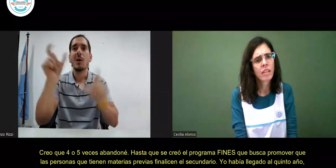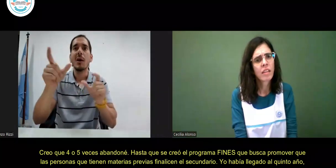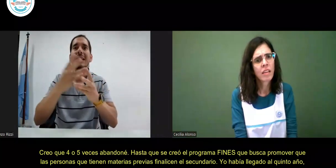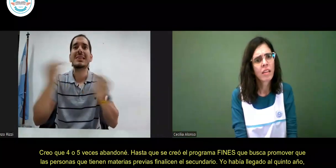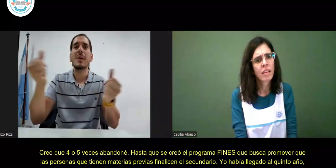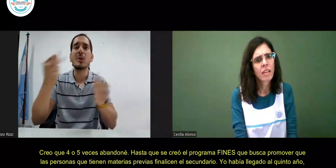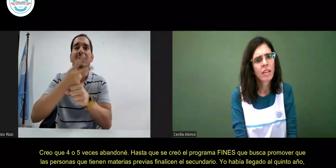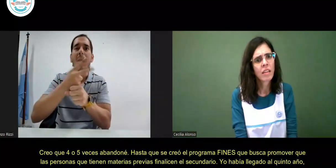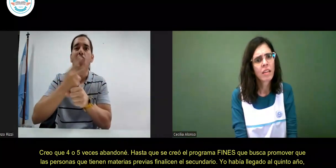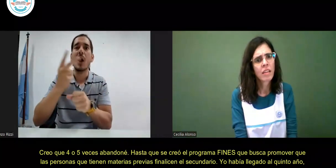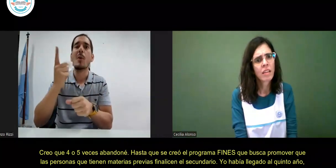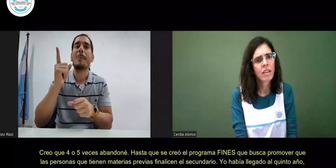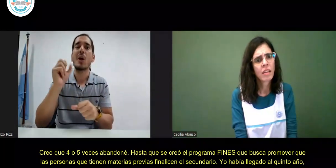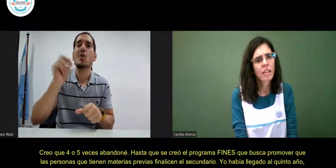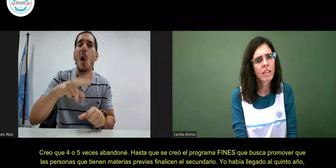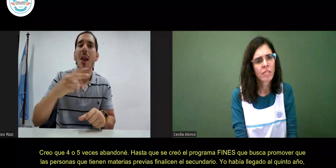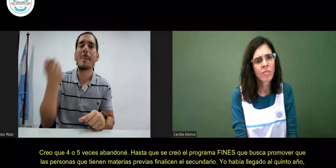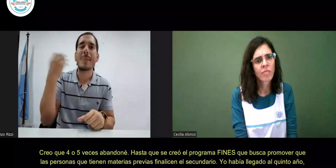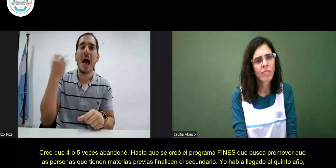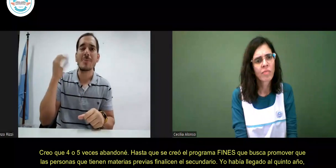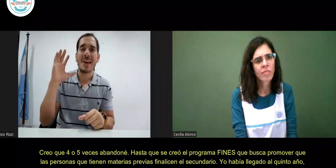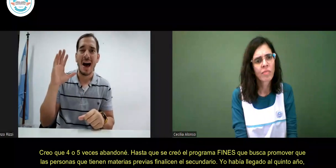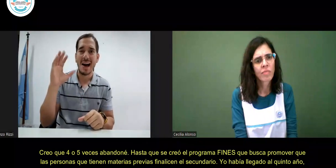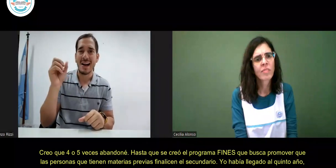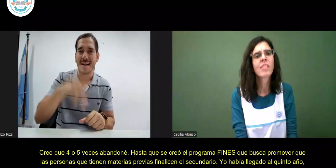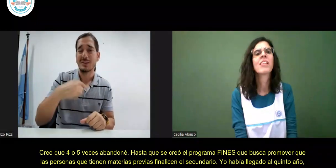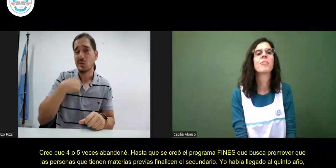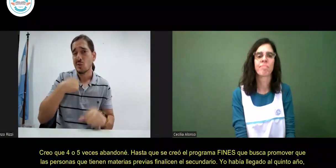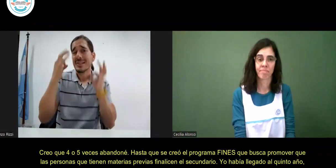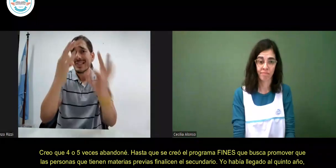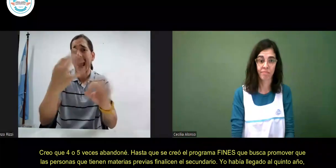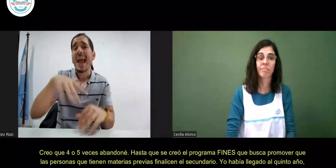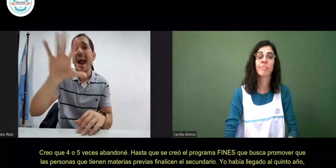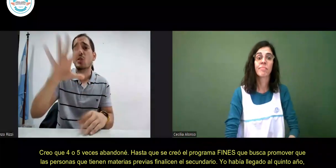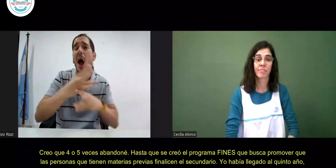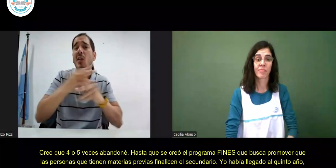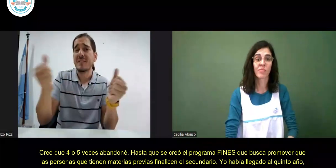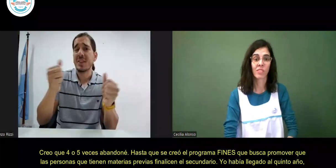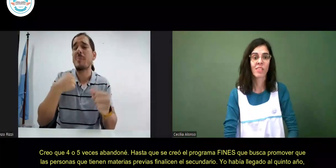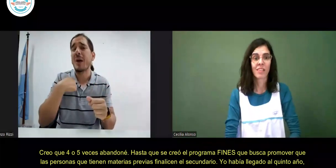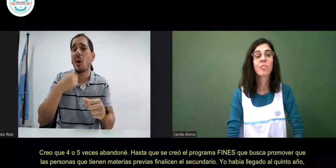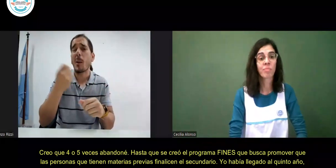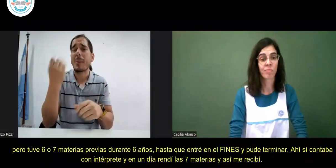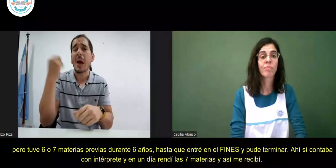que las personas que tienen materias previas finalicen el secundario.